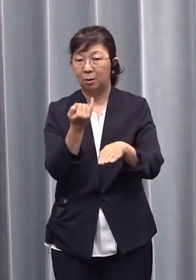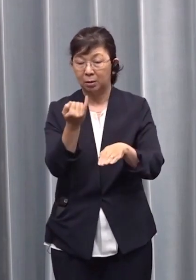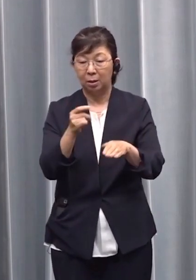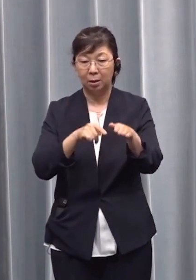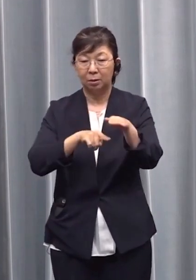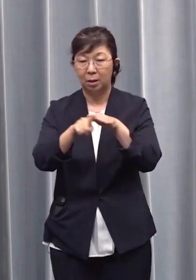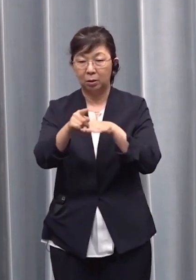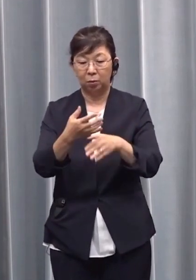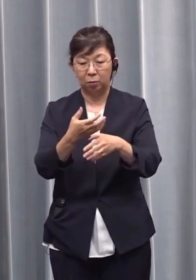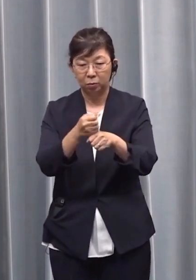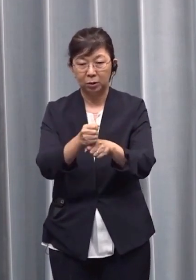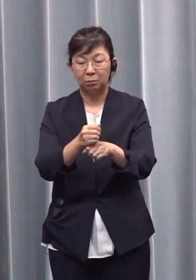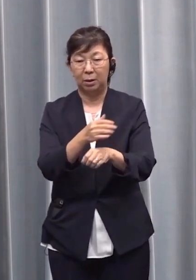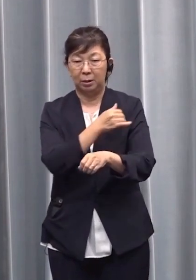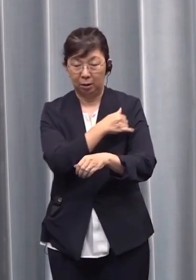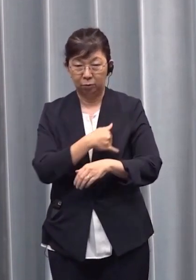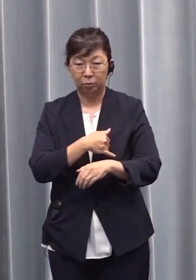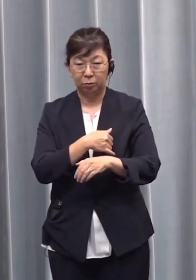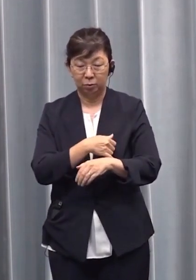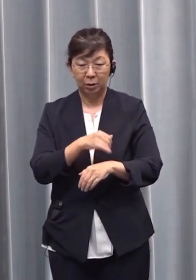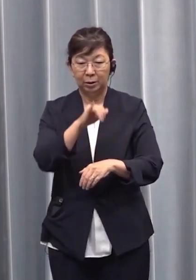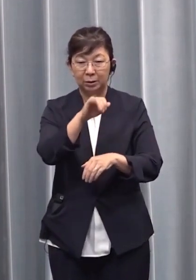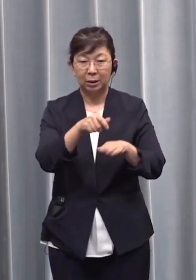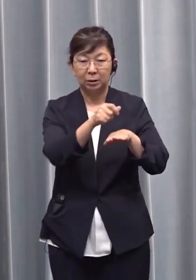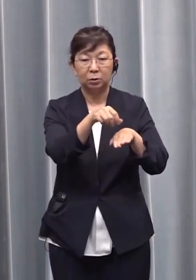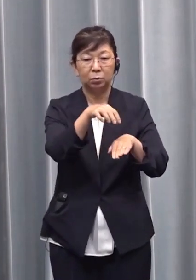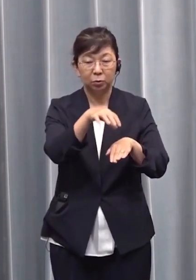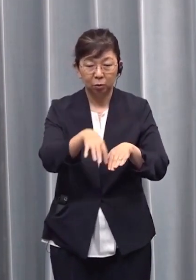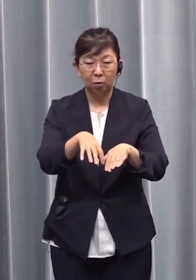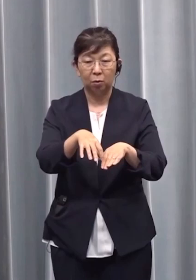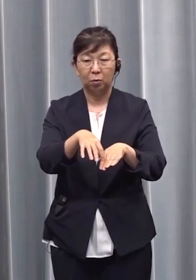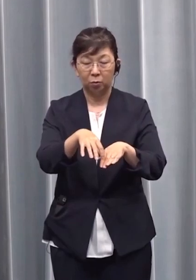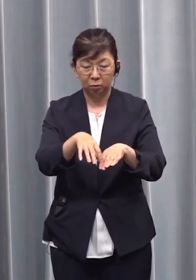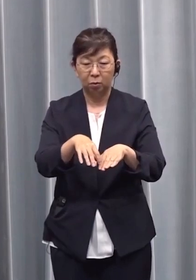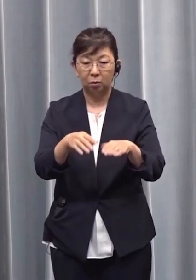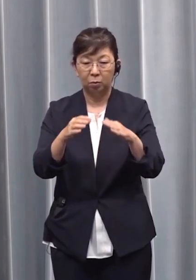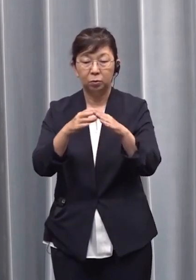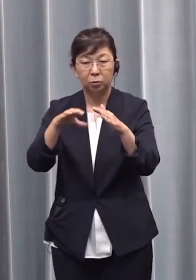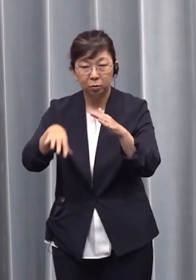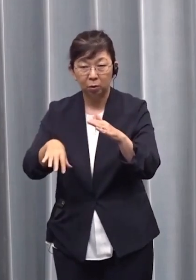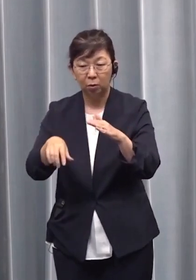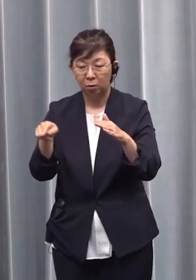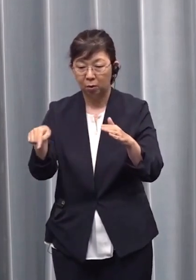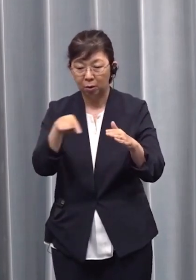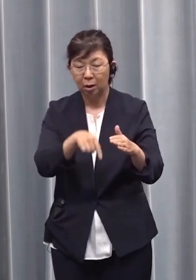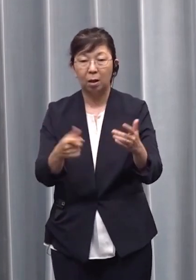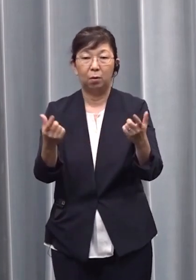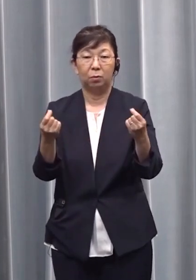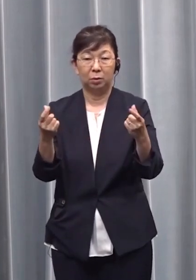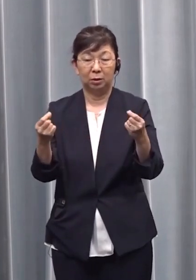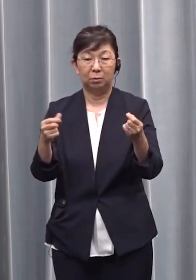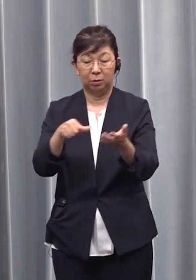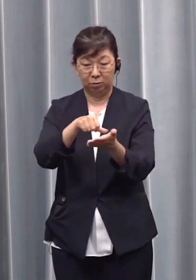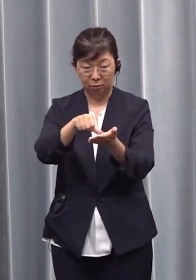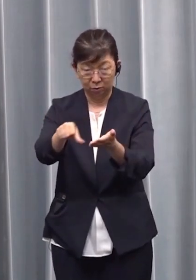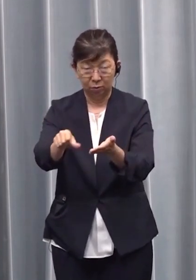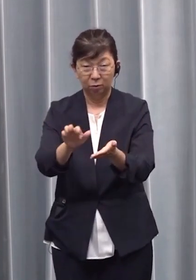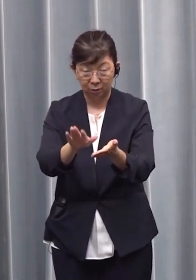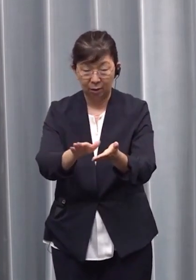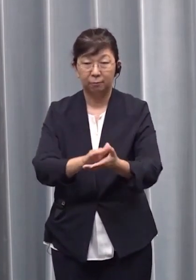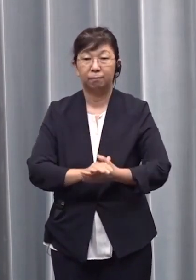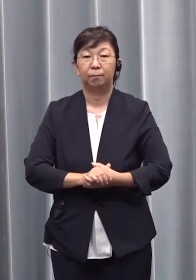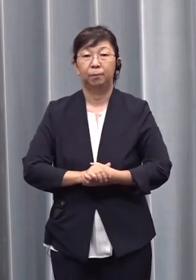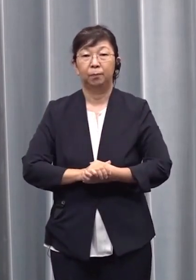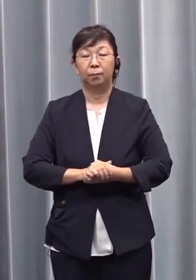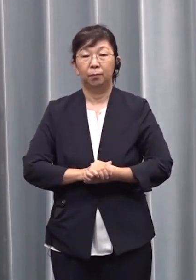っており、実質的にジャニーズ事務所も本社と同じ場所に、ジャニーズ事務所と本社と同じ場所に住所登記もされているということ